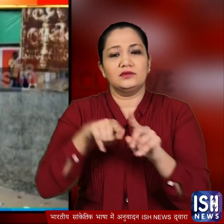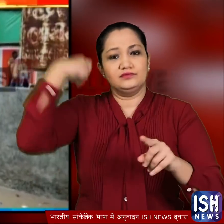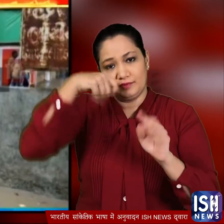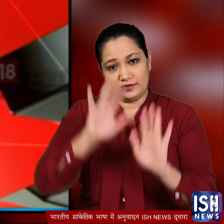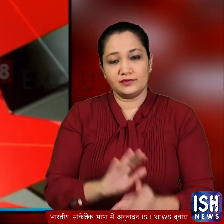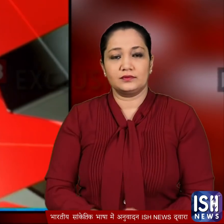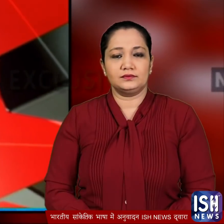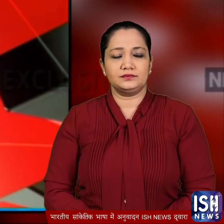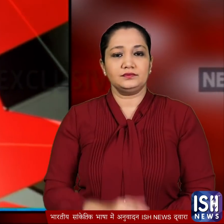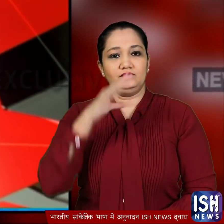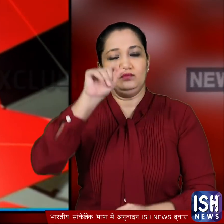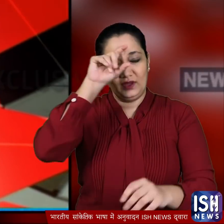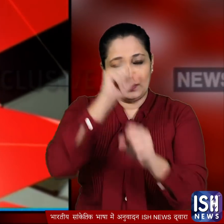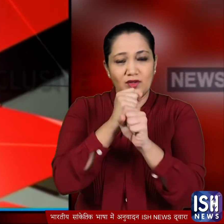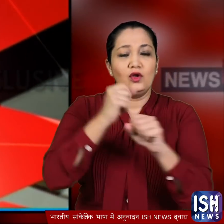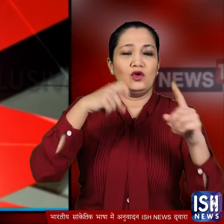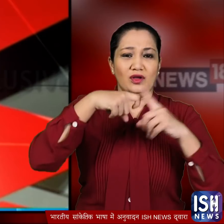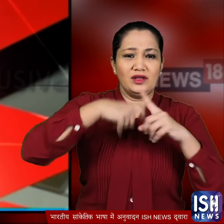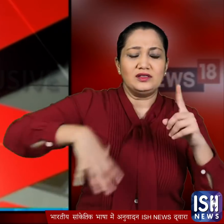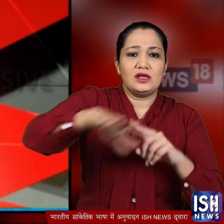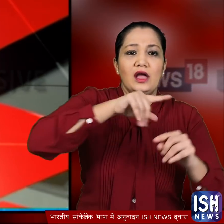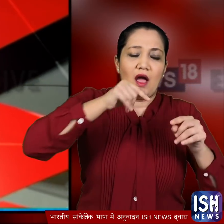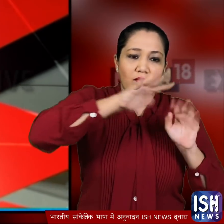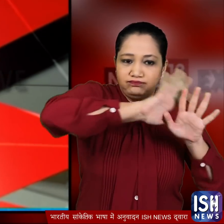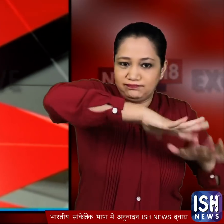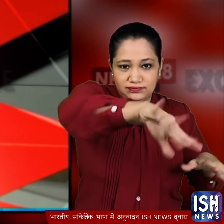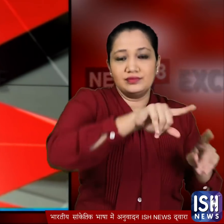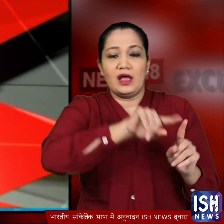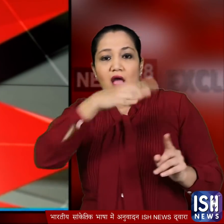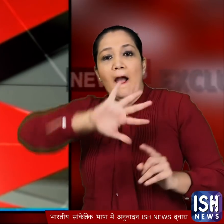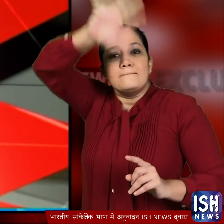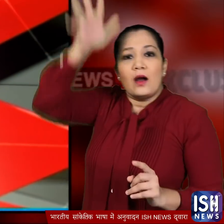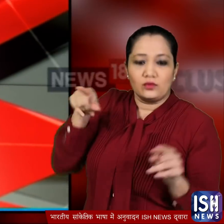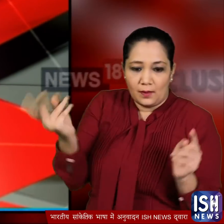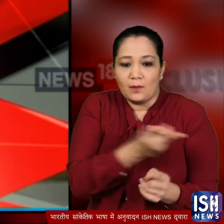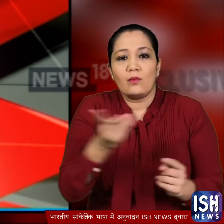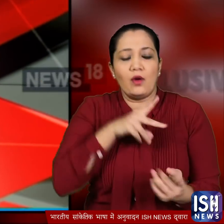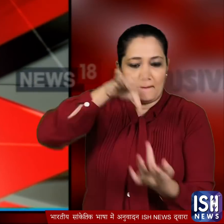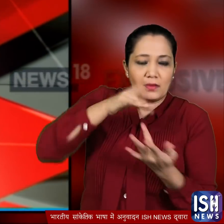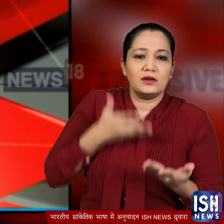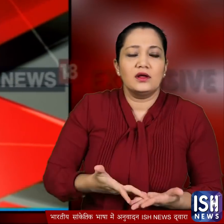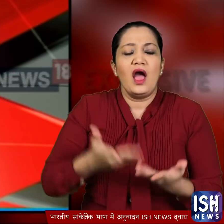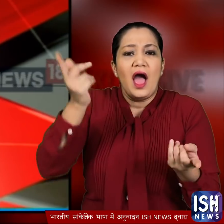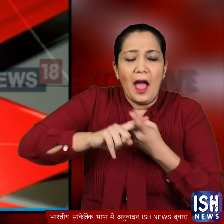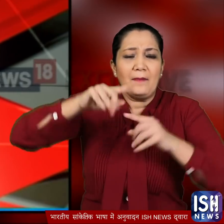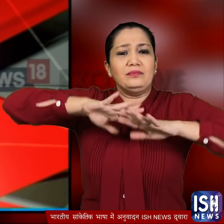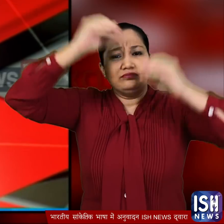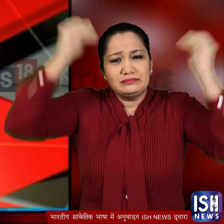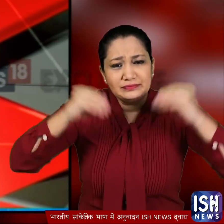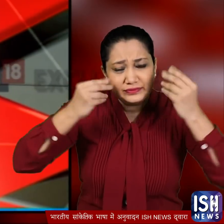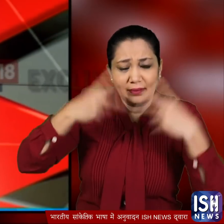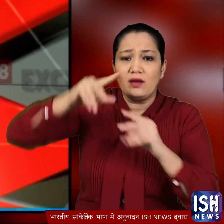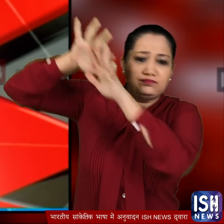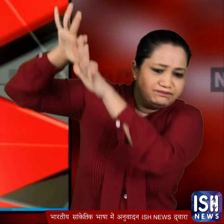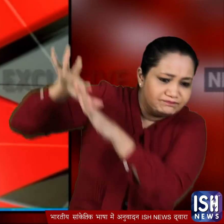आईं। 100 बात की एक बात है कि गुजरात के कच्छ का इलाका एक तरफ समंदर से घिरा है, दूसरी तरफ पहाड़ियां हैं, जिनकी वजह से बारिश अगर ज्यादा हो तो